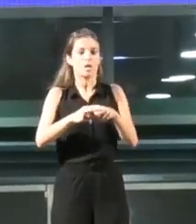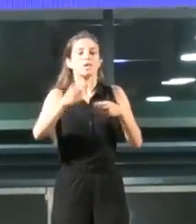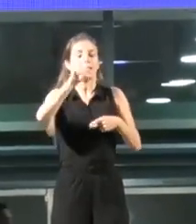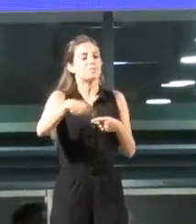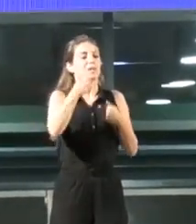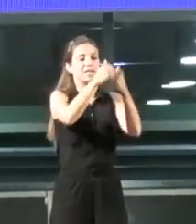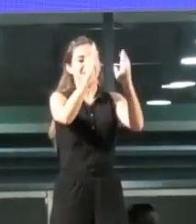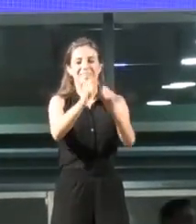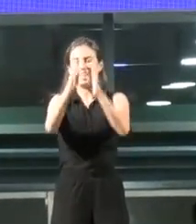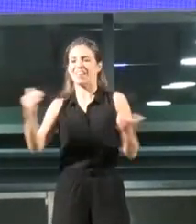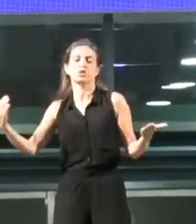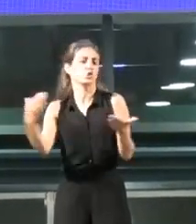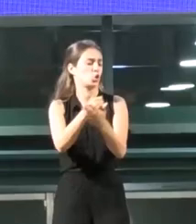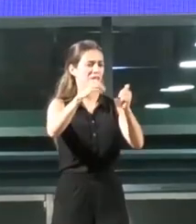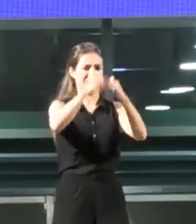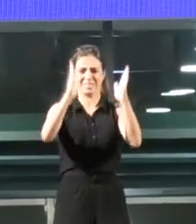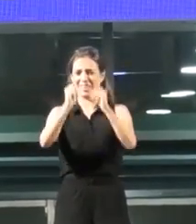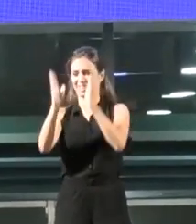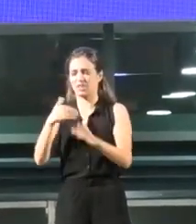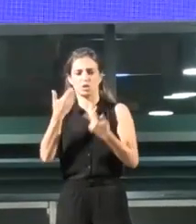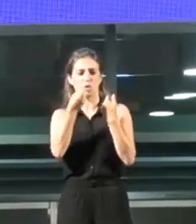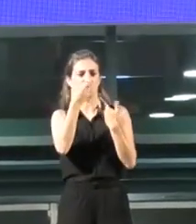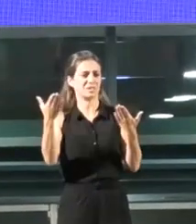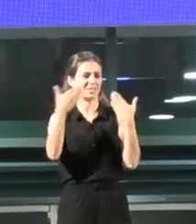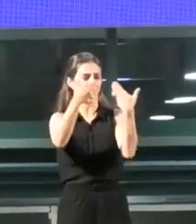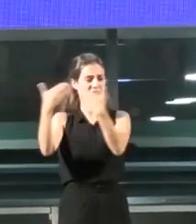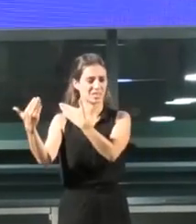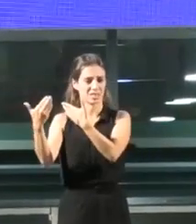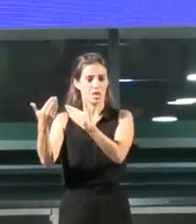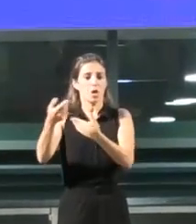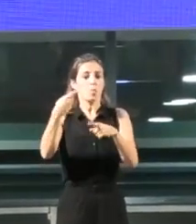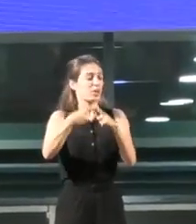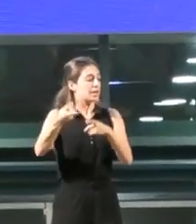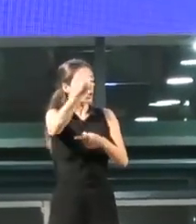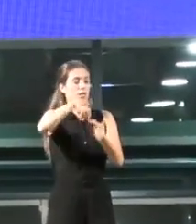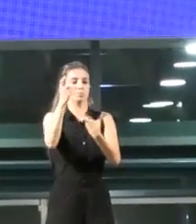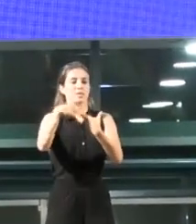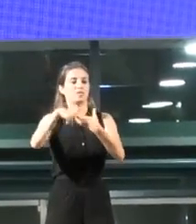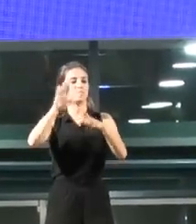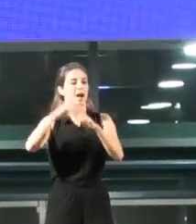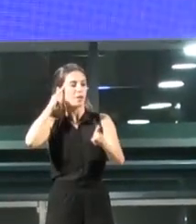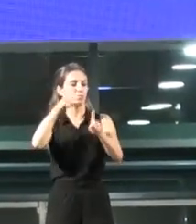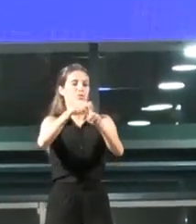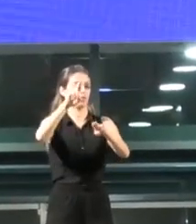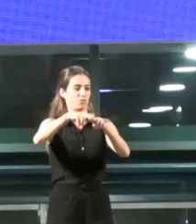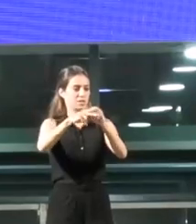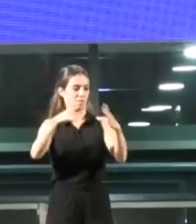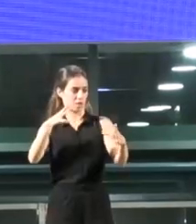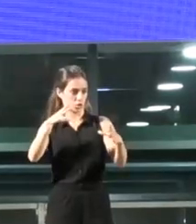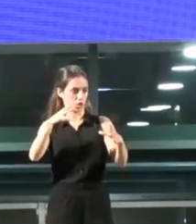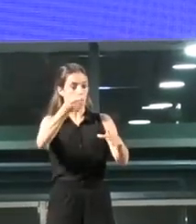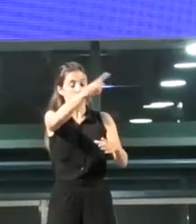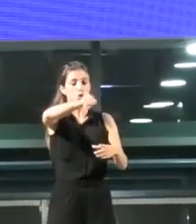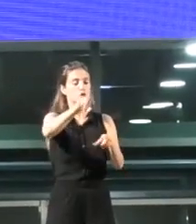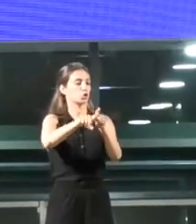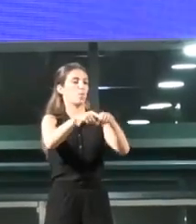totes les entitats. Aquesta festa major de la Mare de Déu del Camí no es podria fer sense vosaltres. Vosaltres sou els